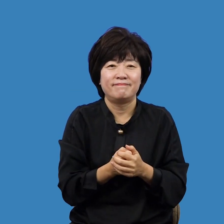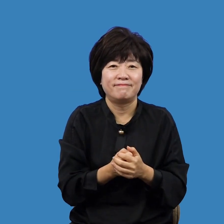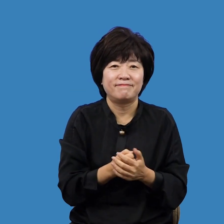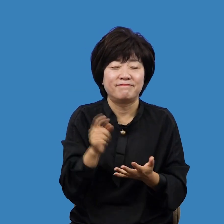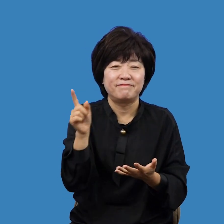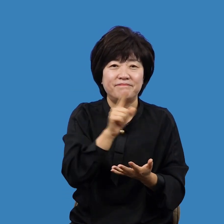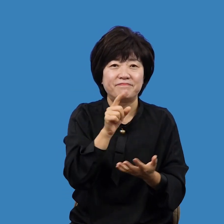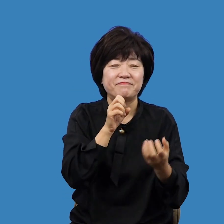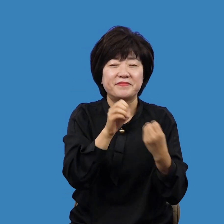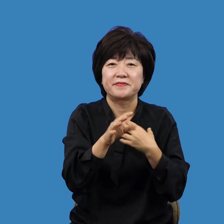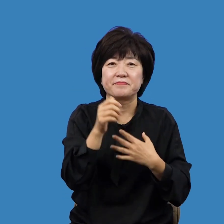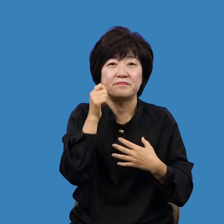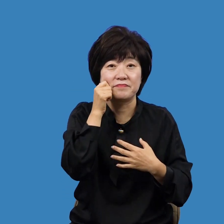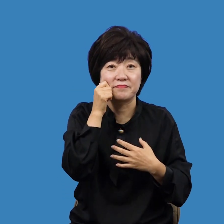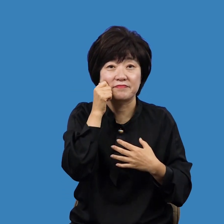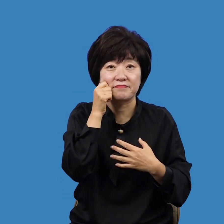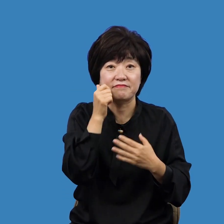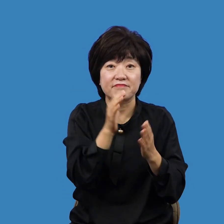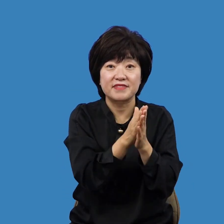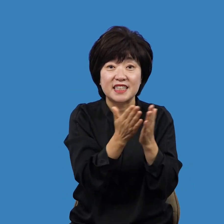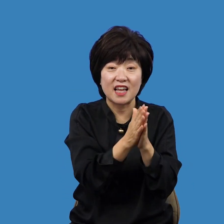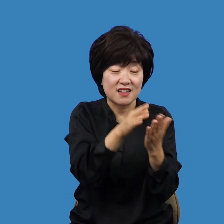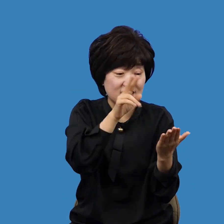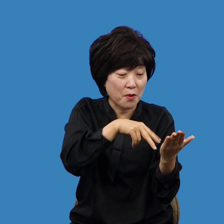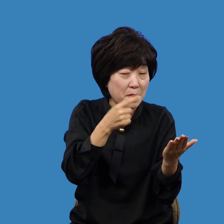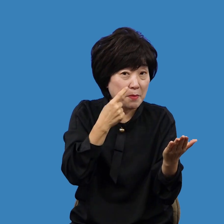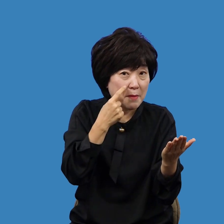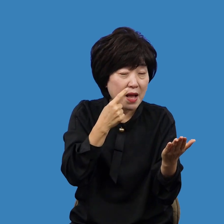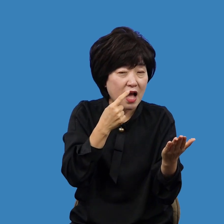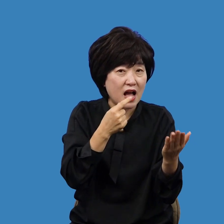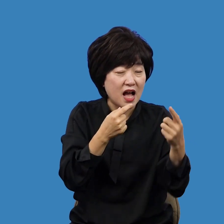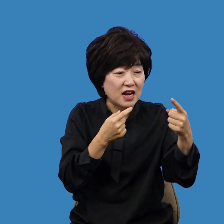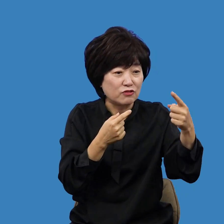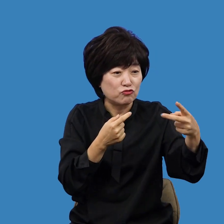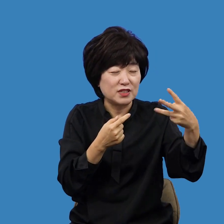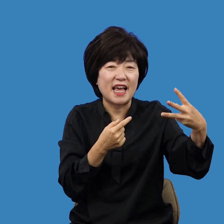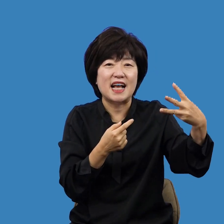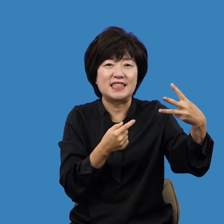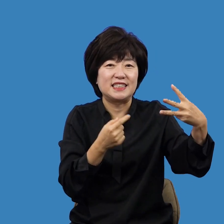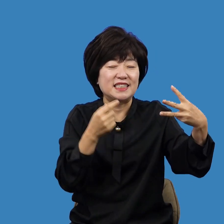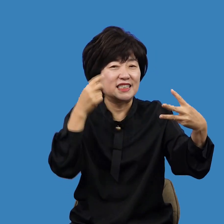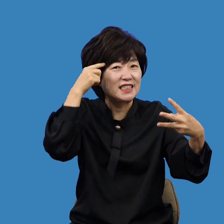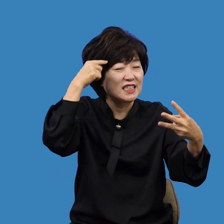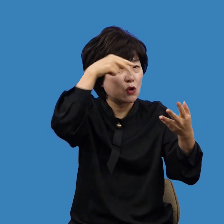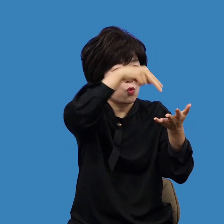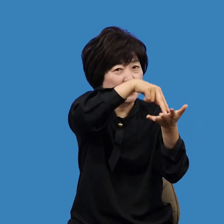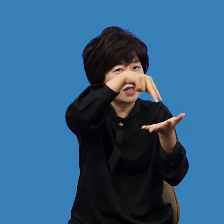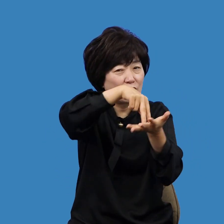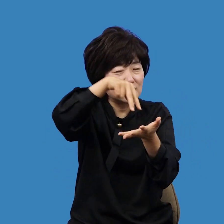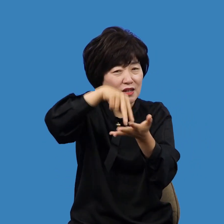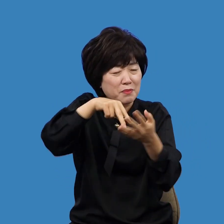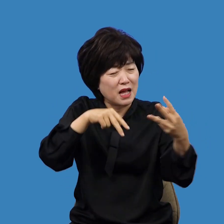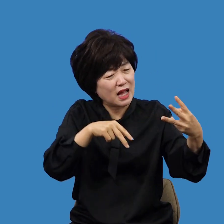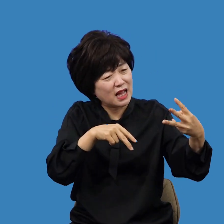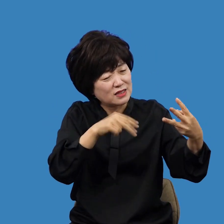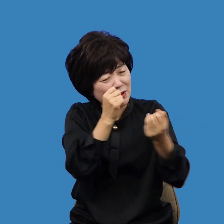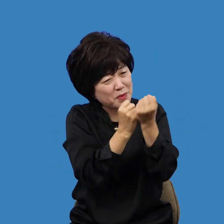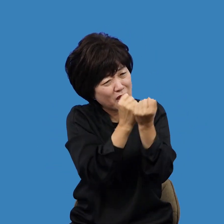몰라요. 그 책도 읽어보시면 정의란 무엇인가 읽어보면 세 가지 정도 관점을 소개하는데 세 가지가 다 맹점이 있다는 거지.